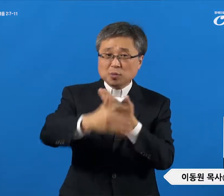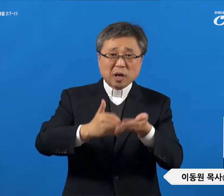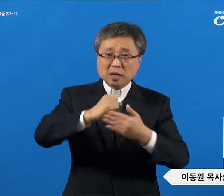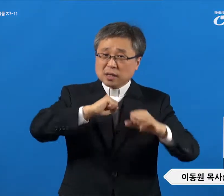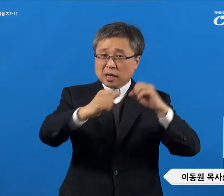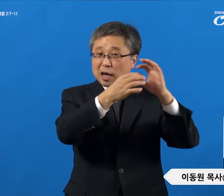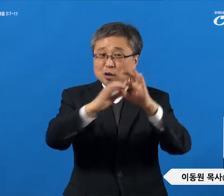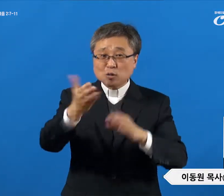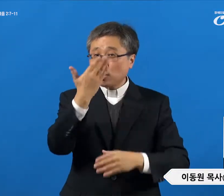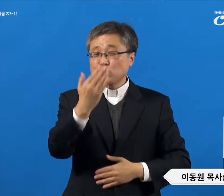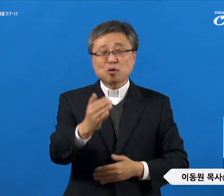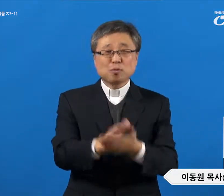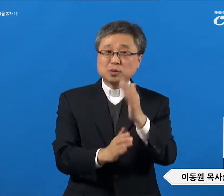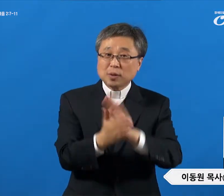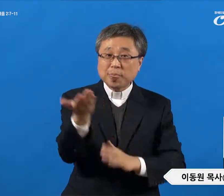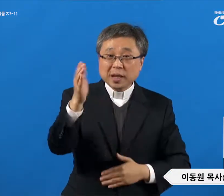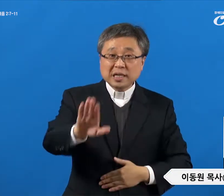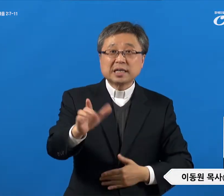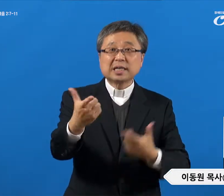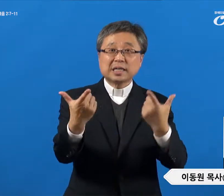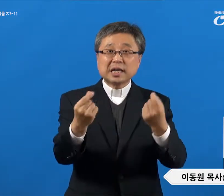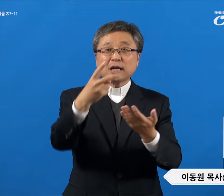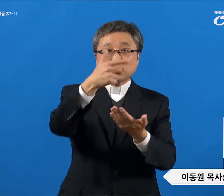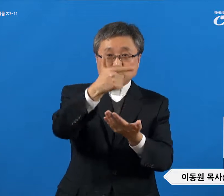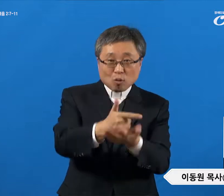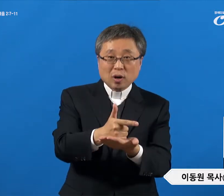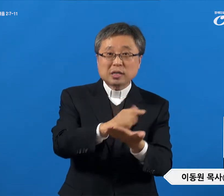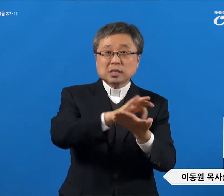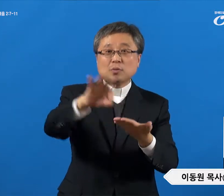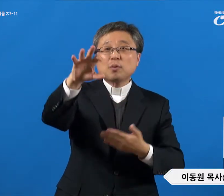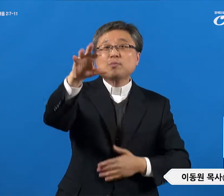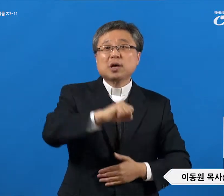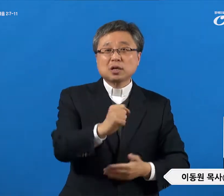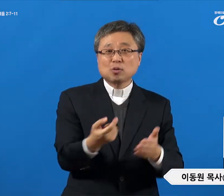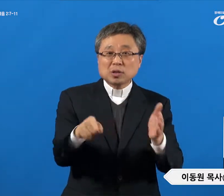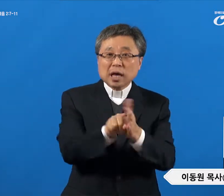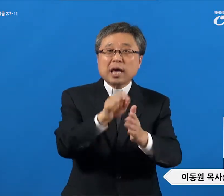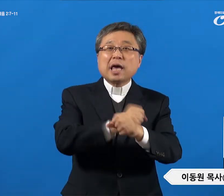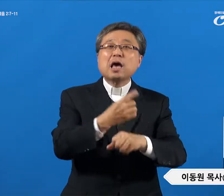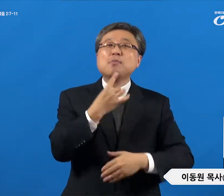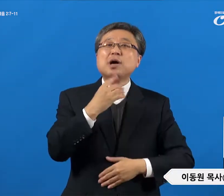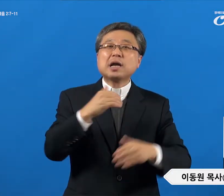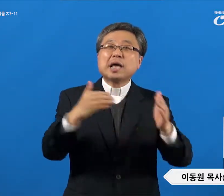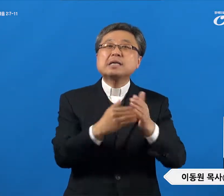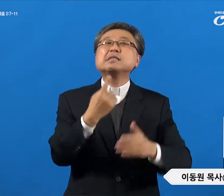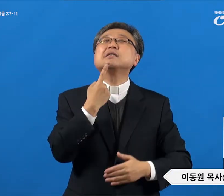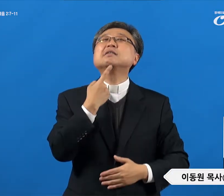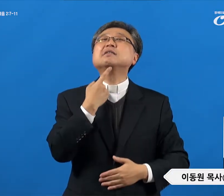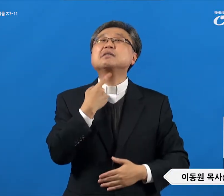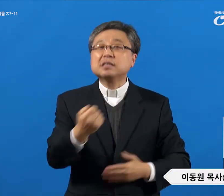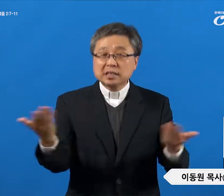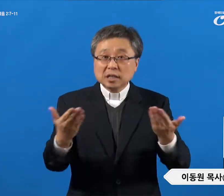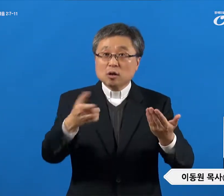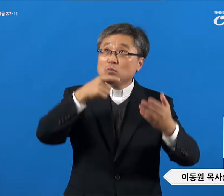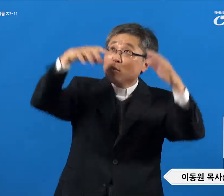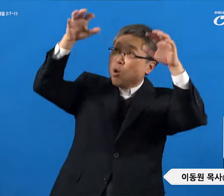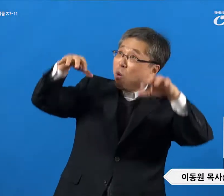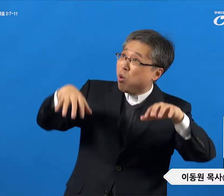없었어요. 그러나 이렇게 노아가 쓰임을 받기 전에 해야만 했었던 일, 비올 징조도 보이지 않는데